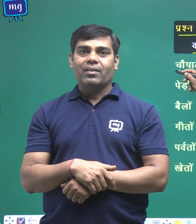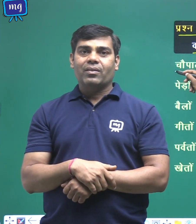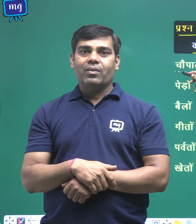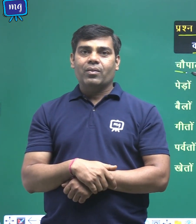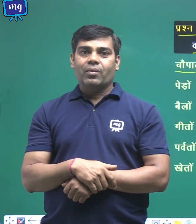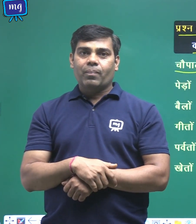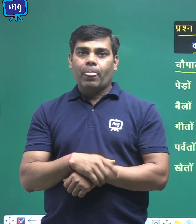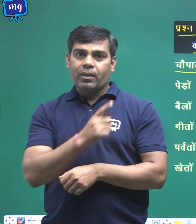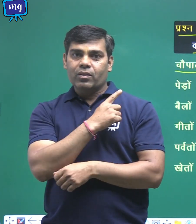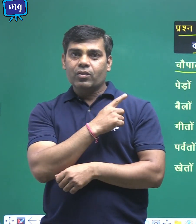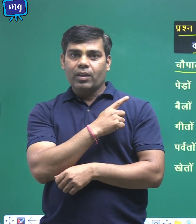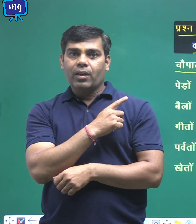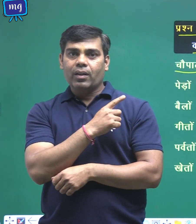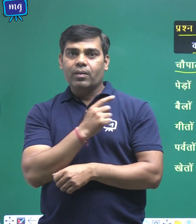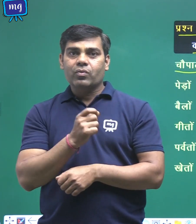चौपालो,